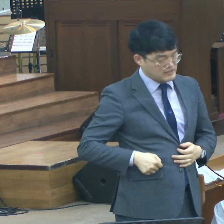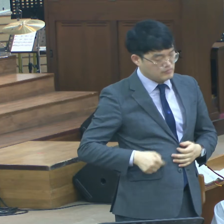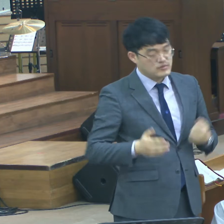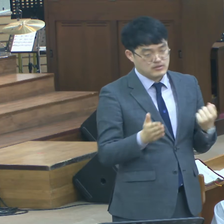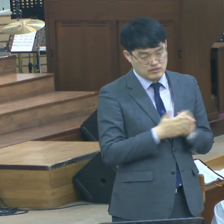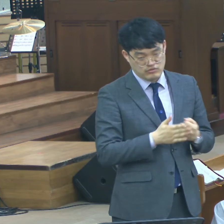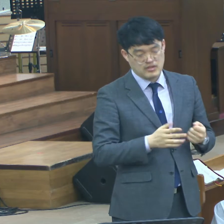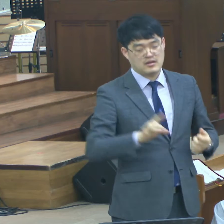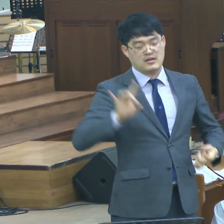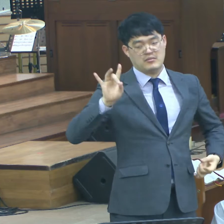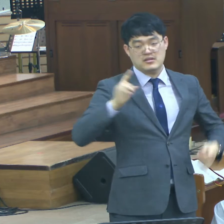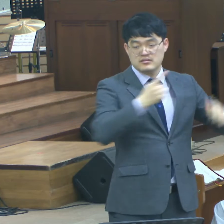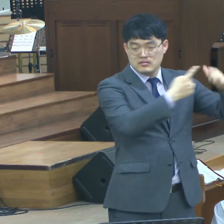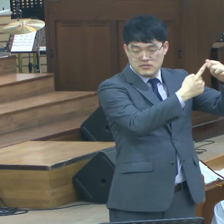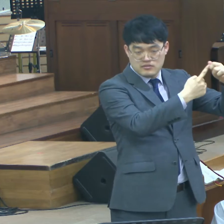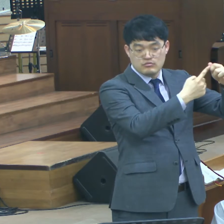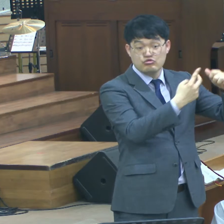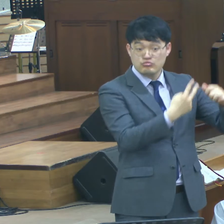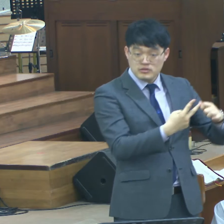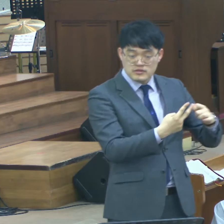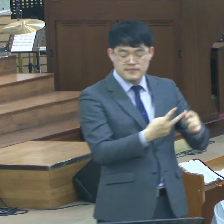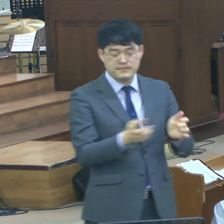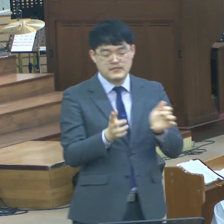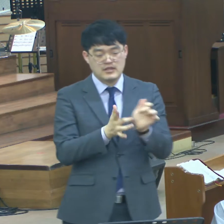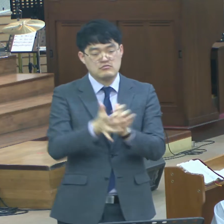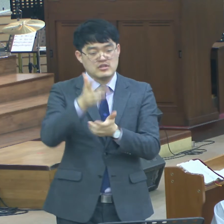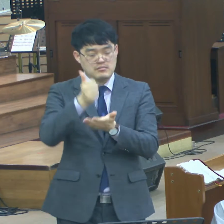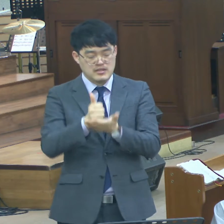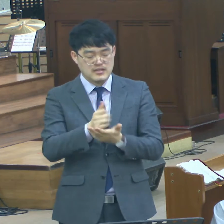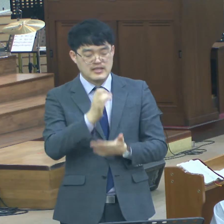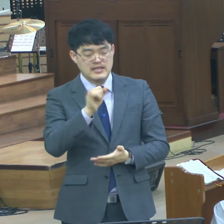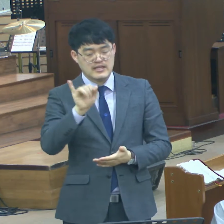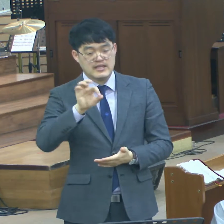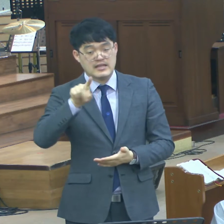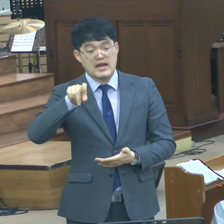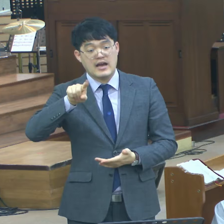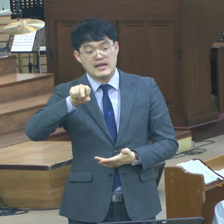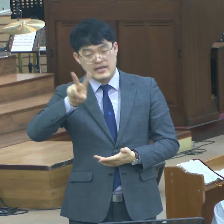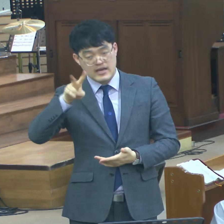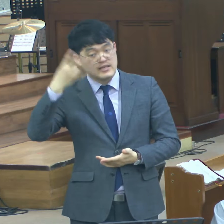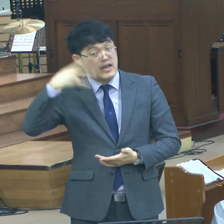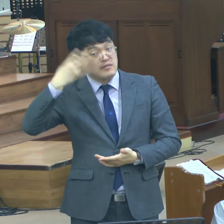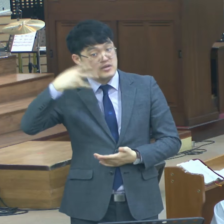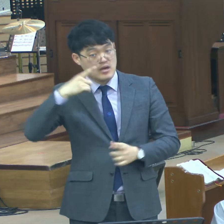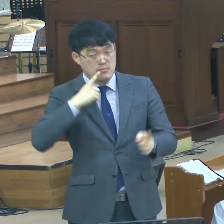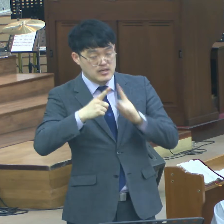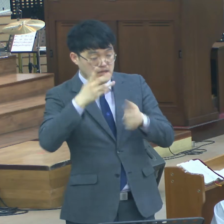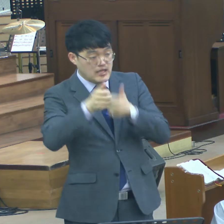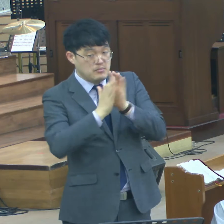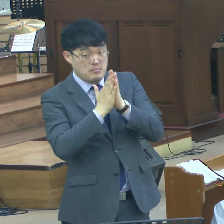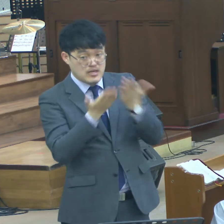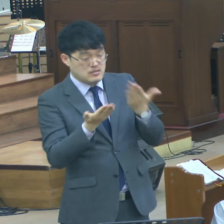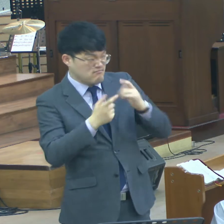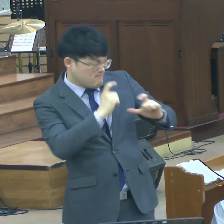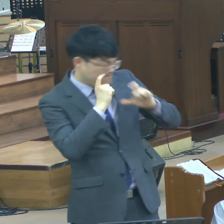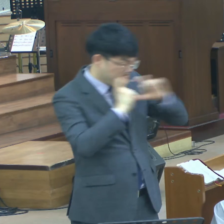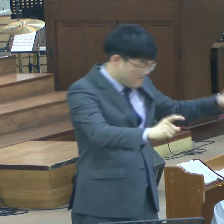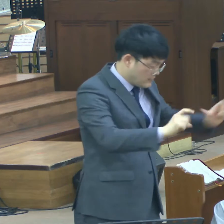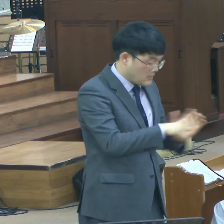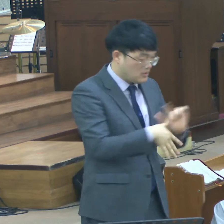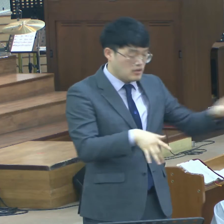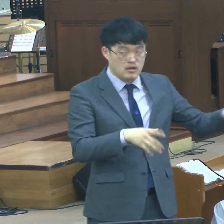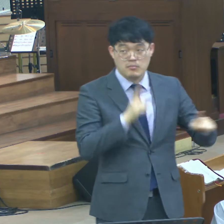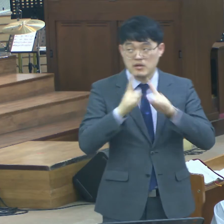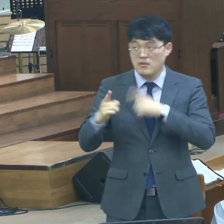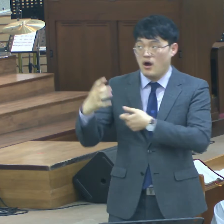번째는 주님이 이사야 말씀과 예레미야 말씀을 전했을 때 이 말씀에 권세가 있어서 그 말씀에 밀리고